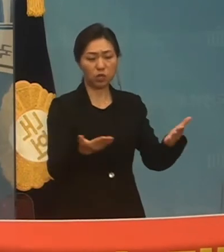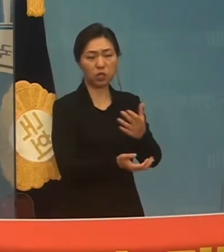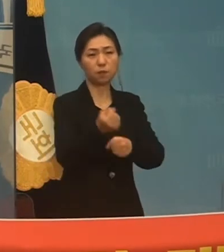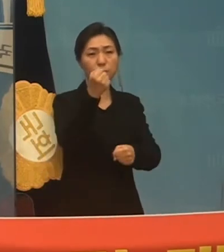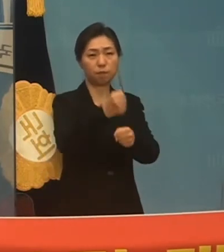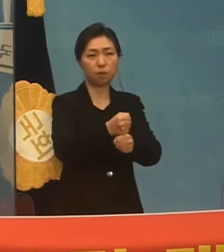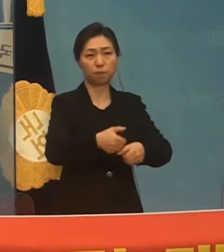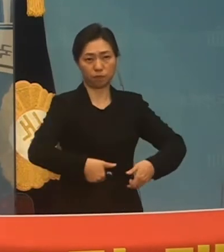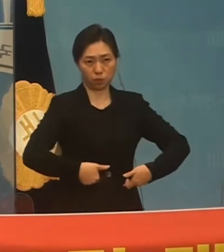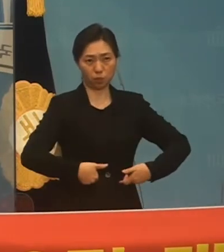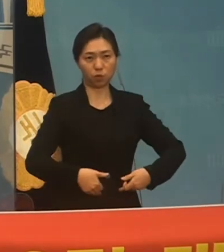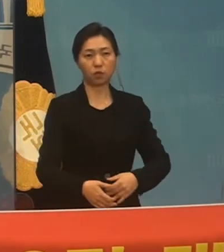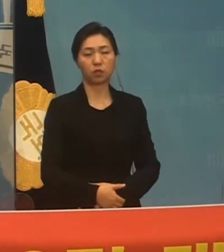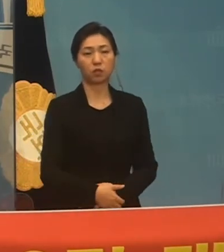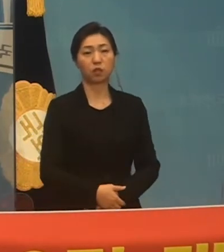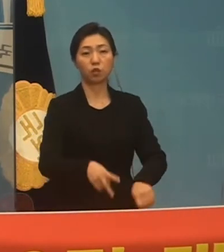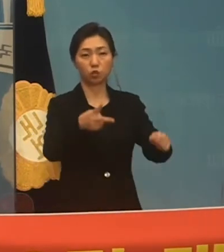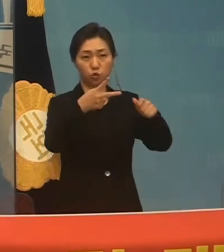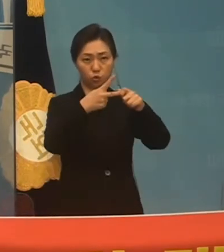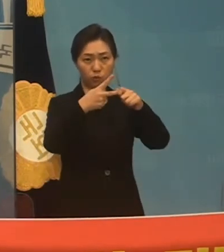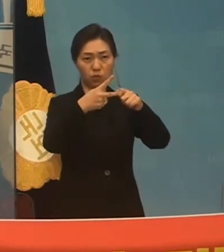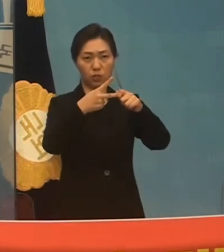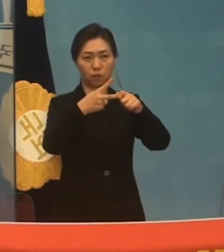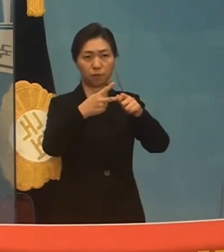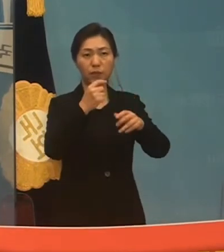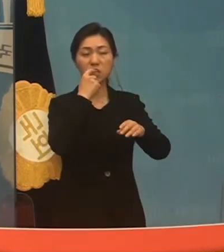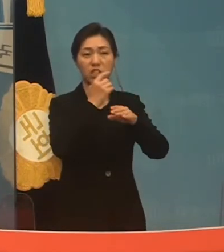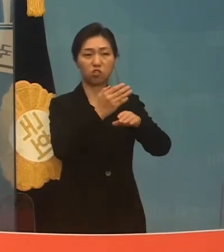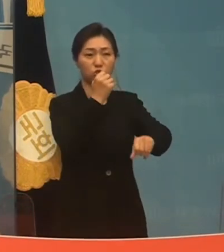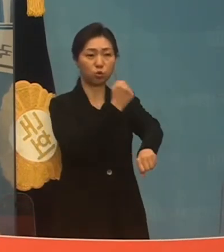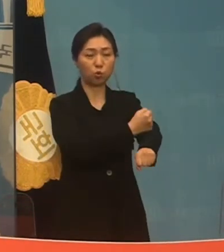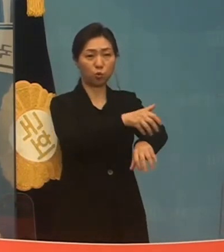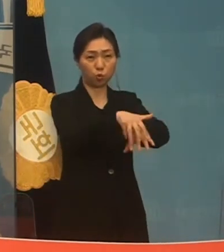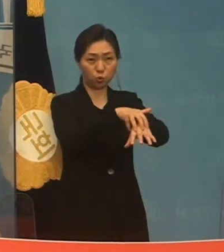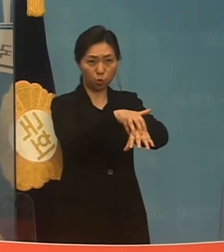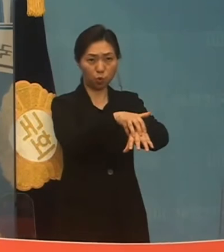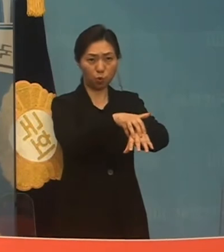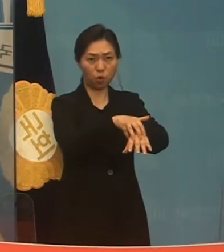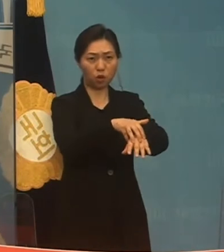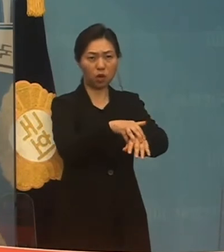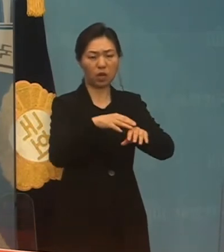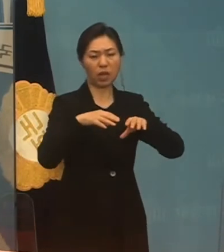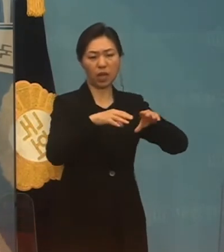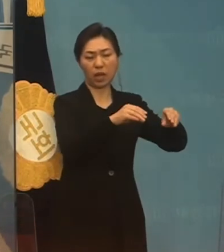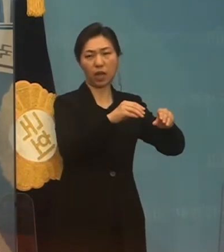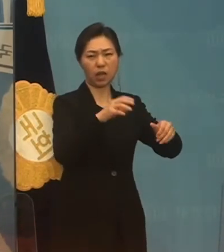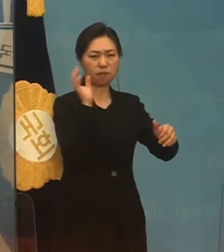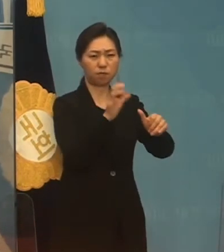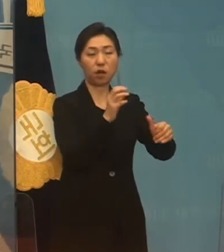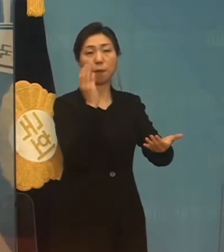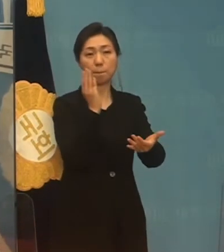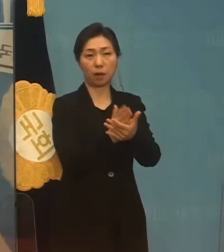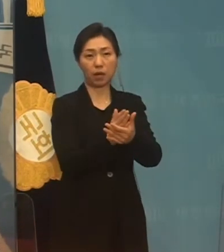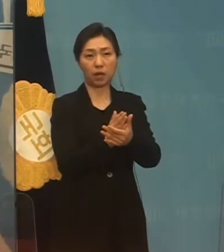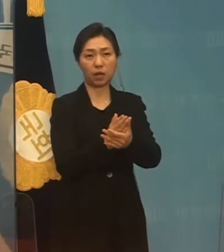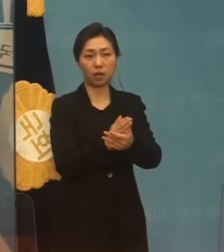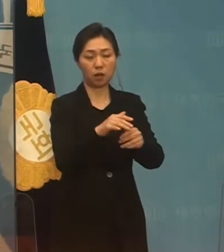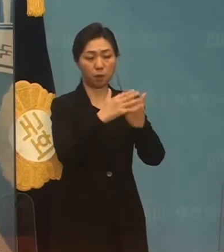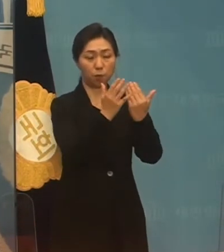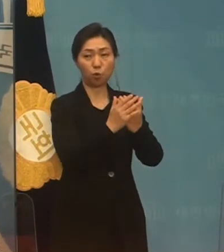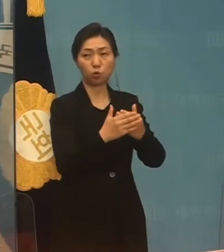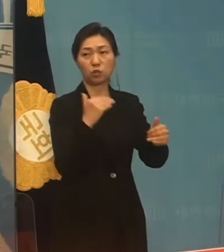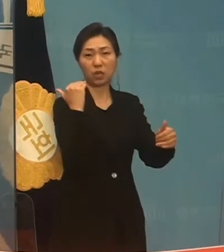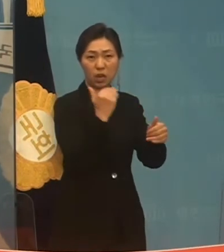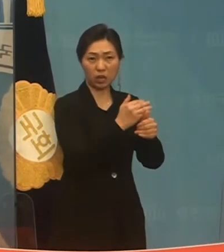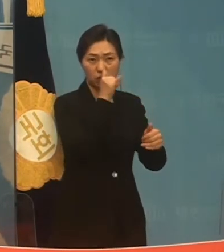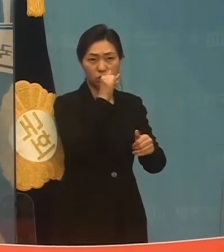복직시켜야 합니다. 둘째, 민주노조 탄압, 집단 해고의 원인이 되고 있는 최저가